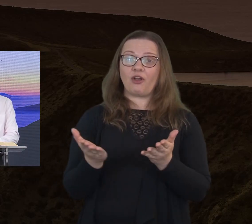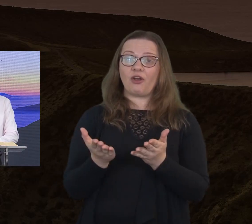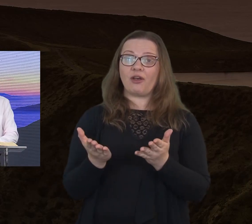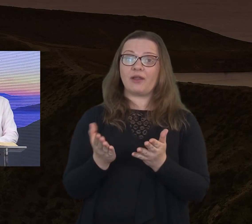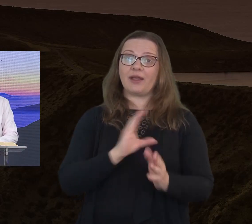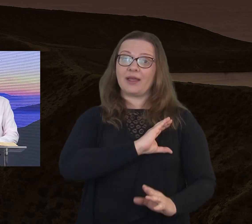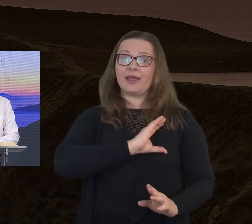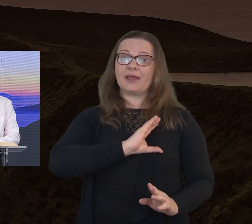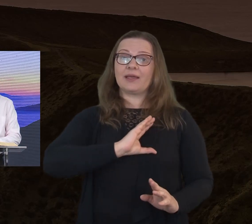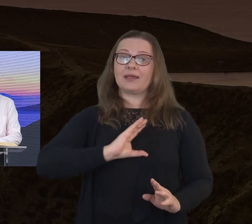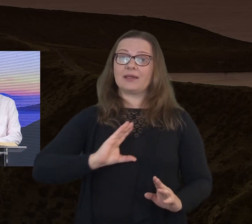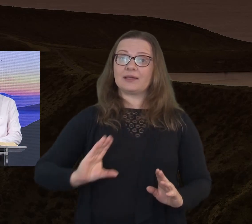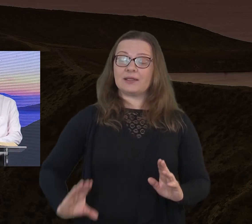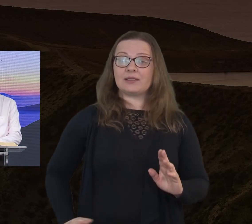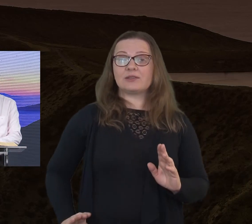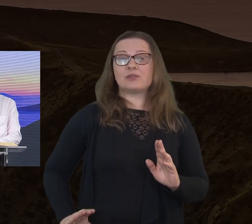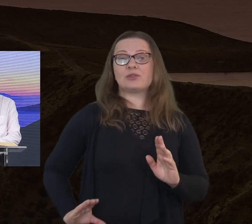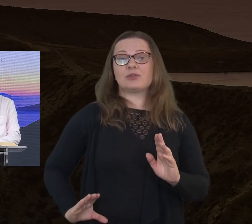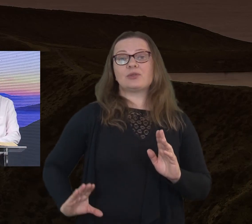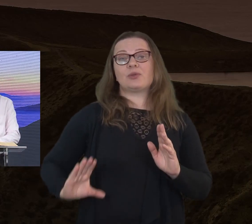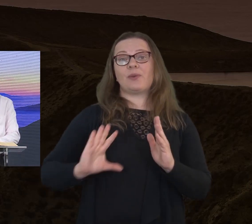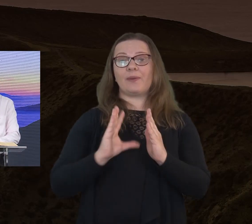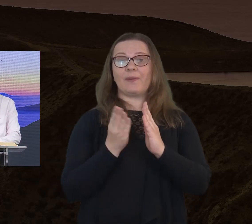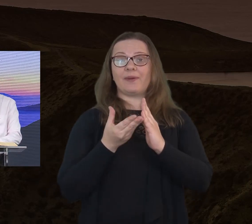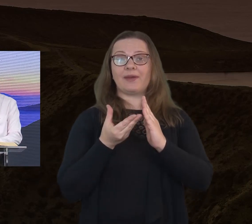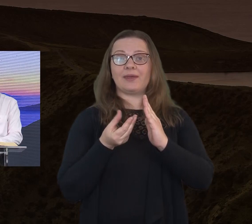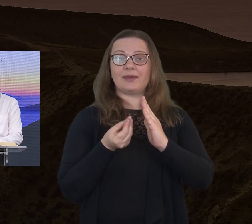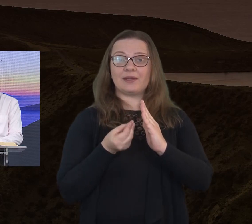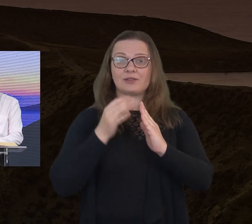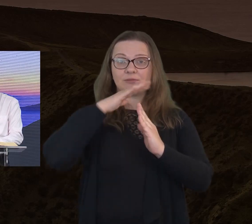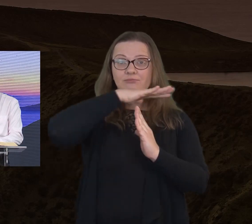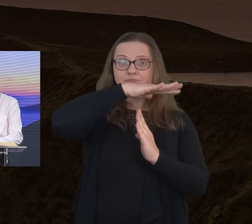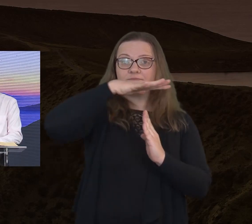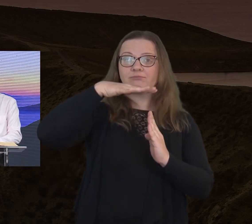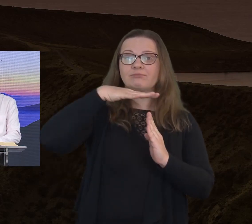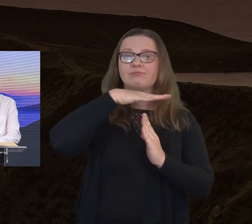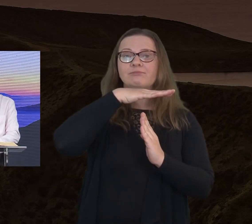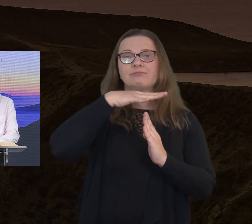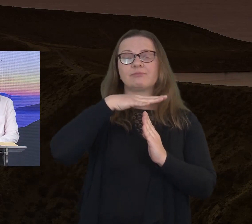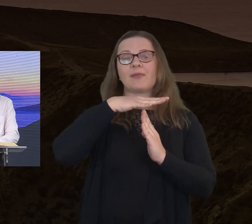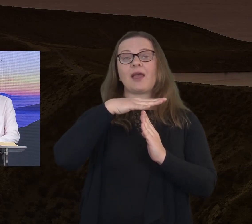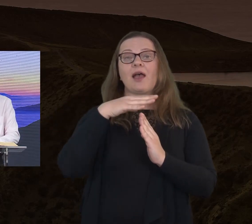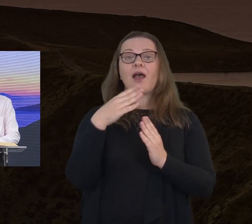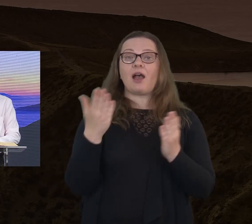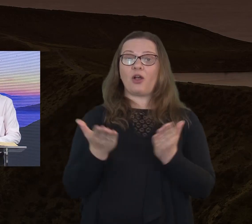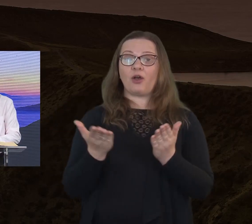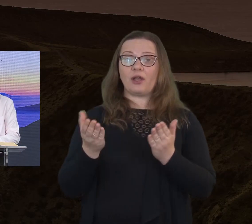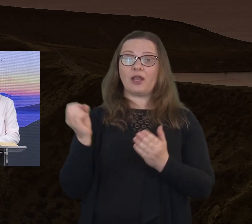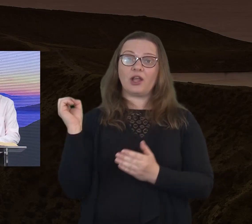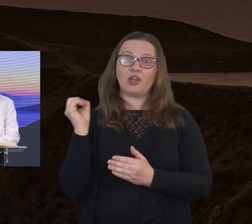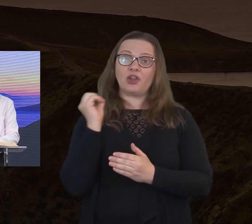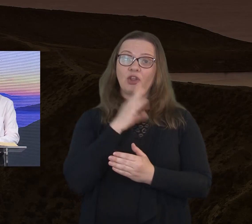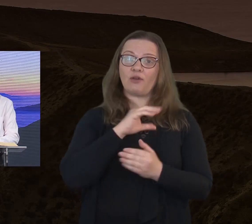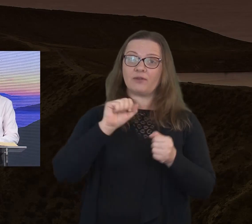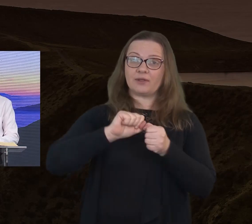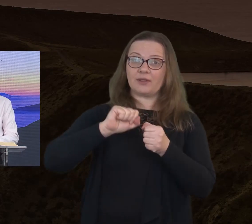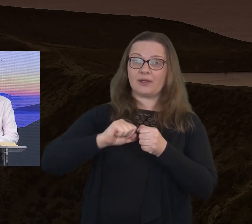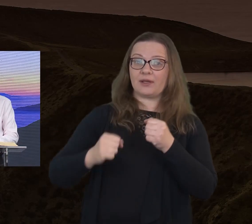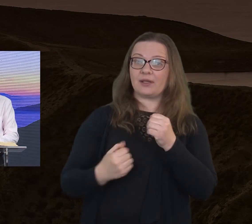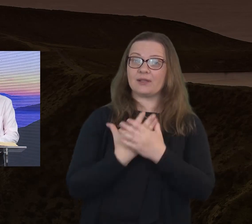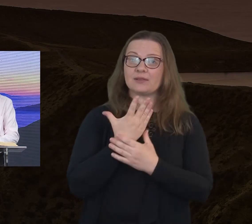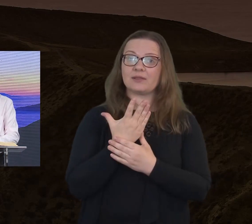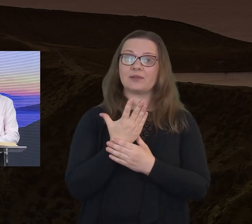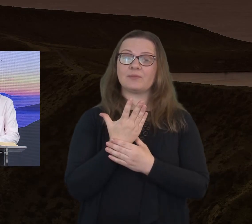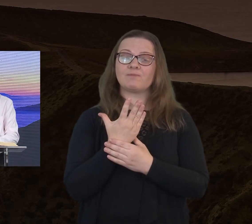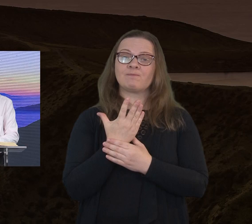da igreja, agora já é outra criação, não é mais a criação velha, a nova criação. Ele é a cabeça do corpo da igreja,